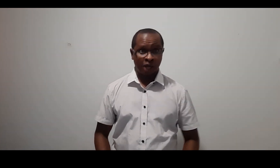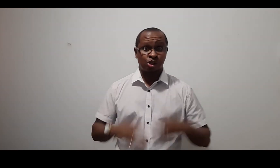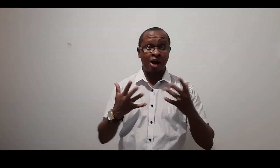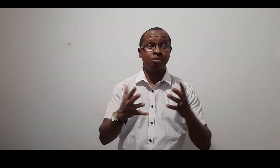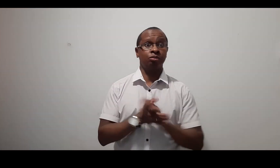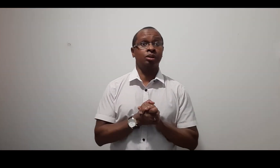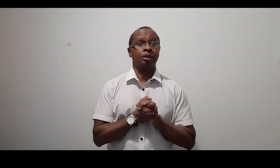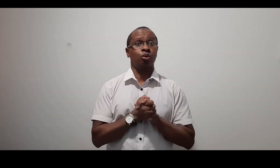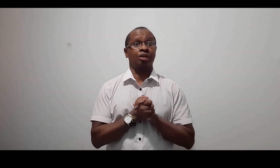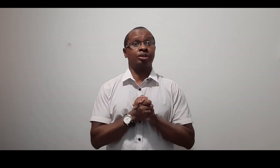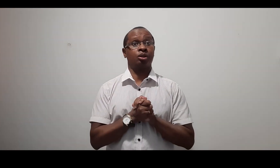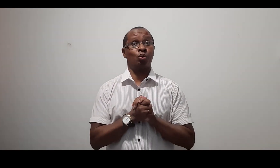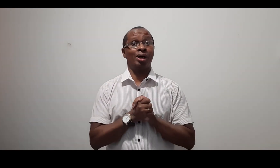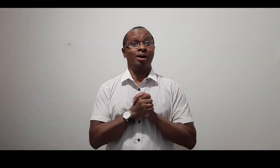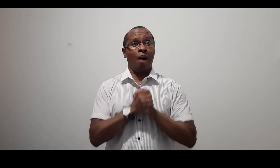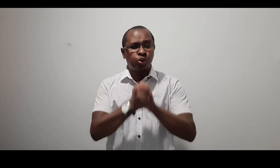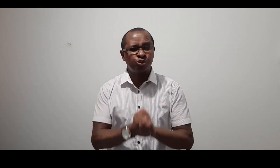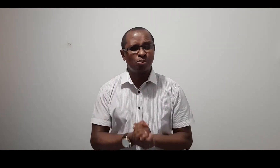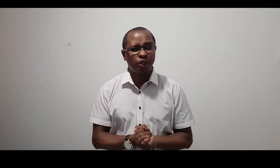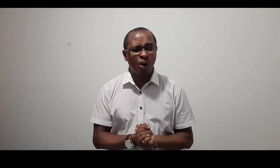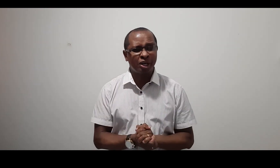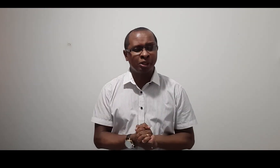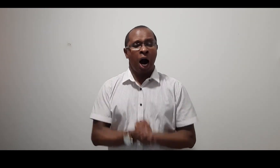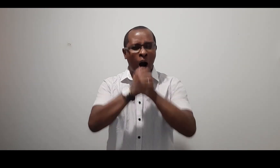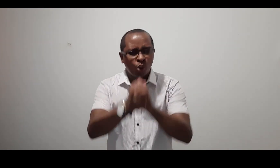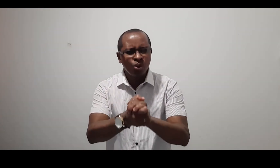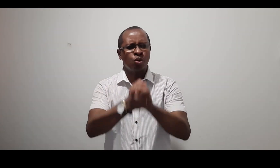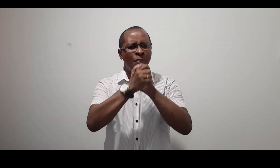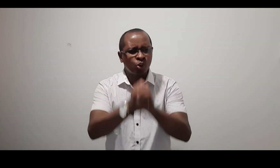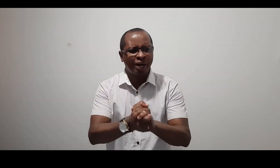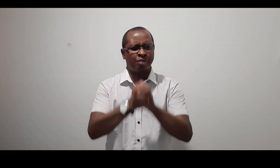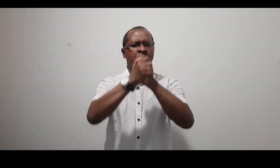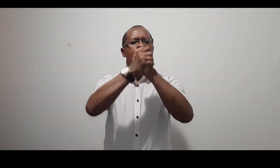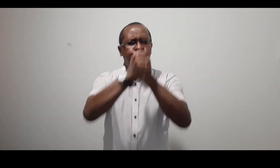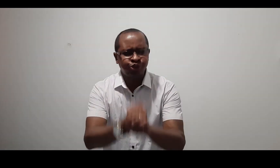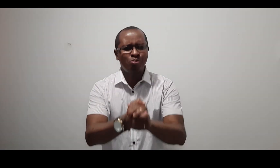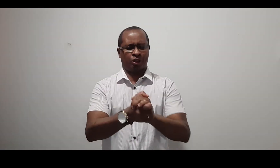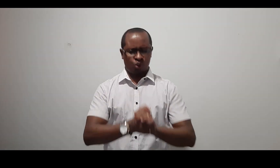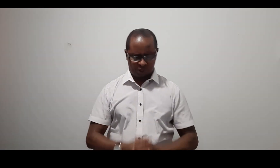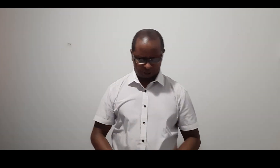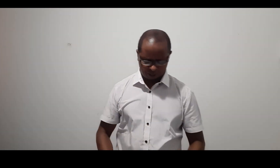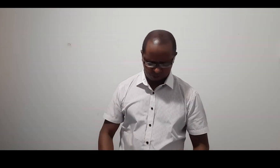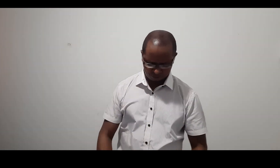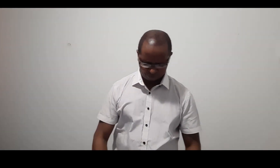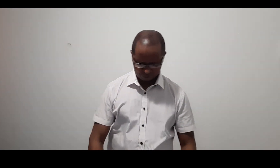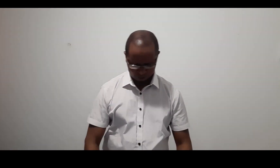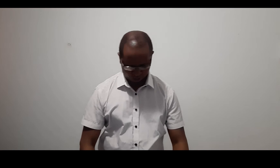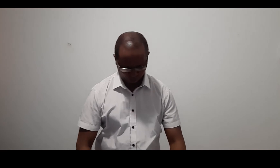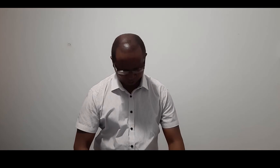Ary zany nataony Davida teo hoe amorony fo madio ao Andriamanitra. Ahoana no amoronan'Andriamanitra fo madio ao anatinao sy ao